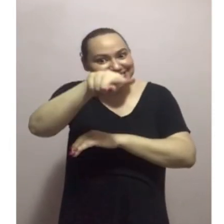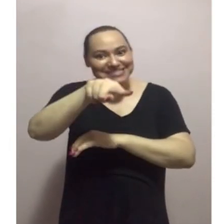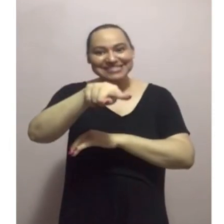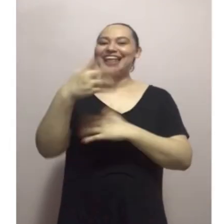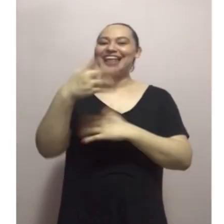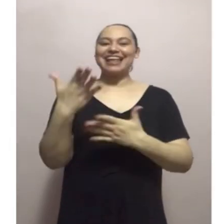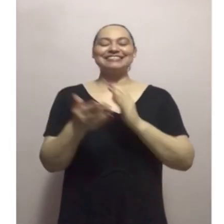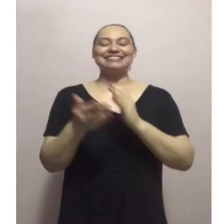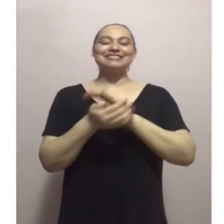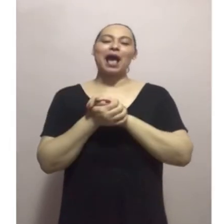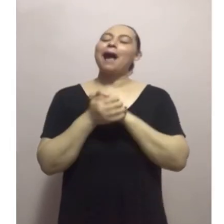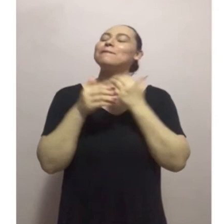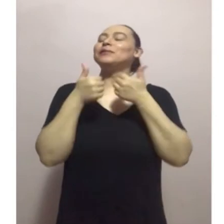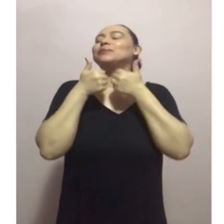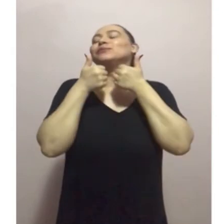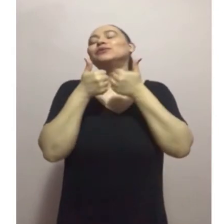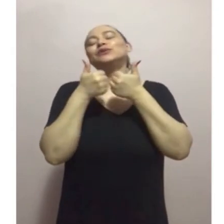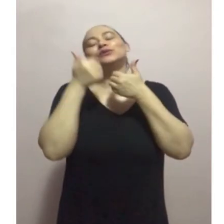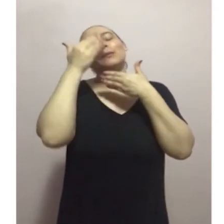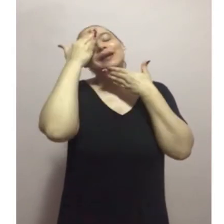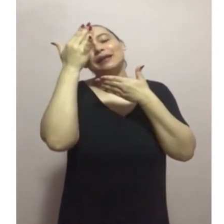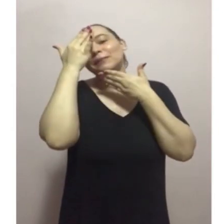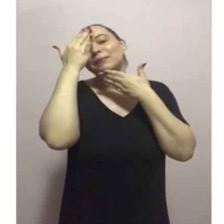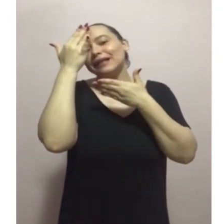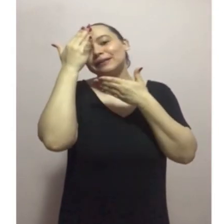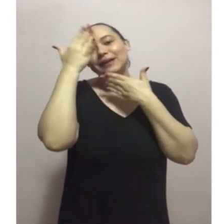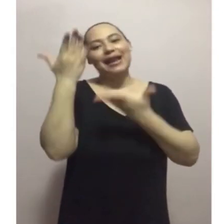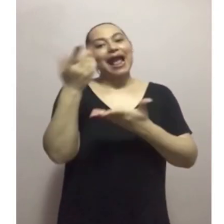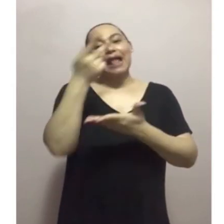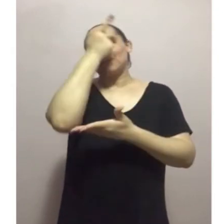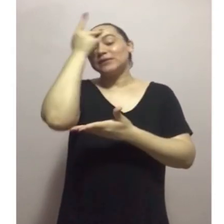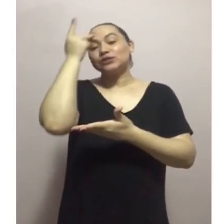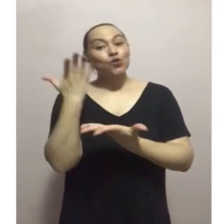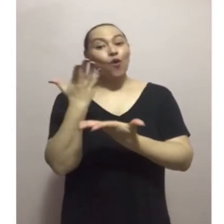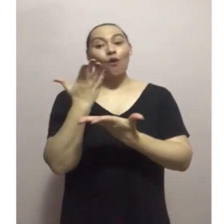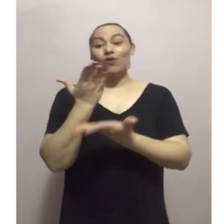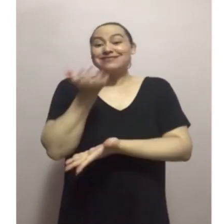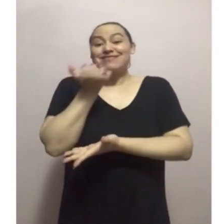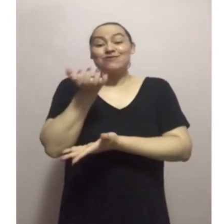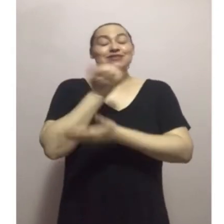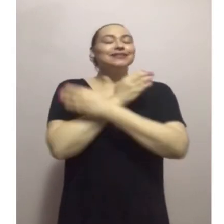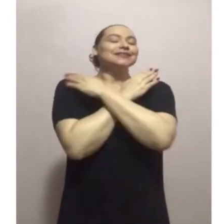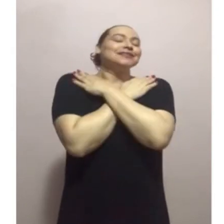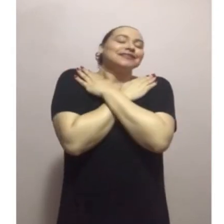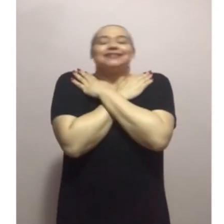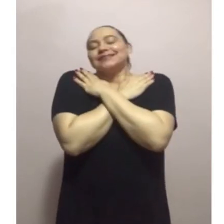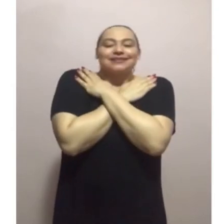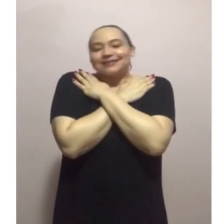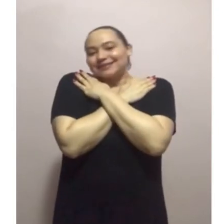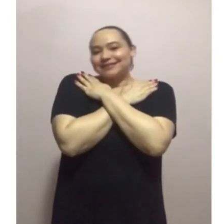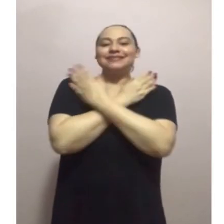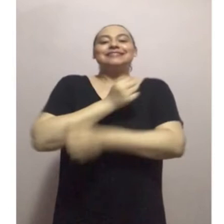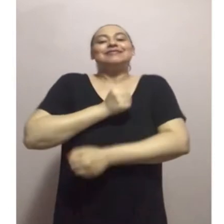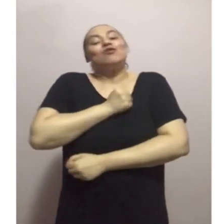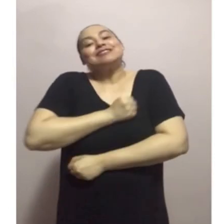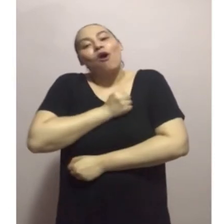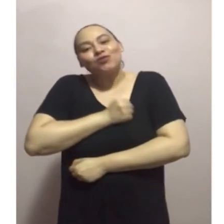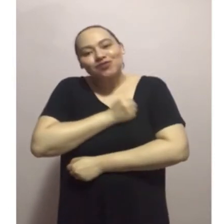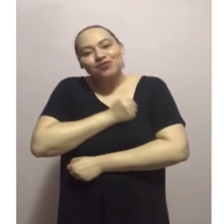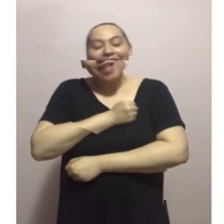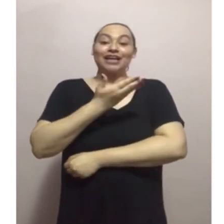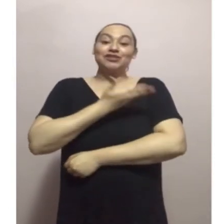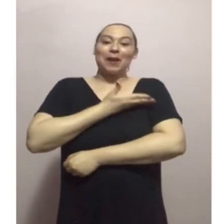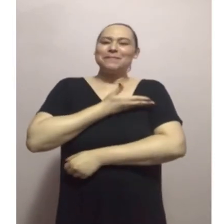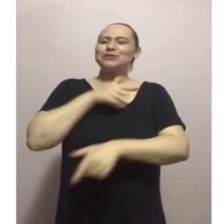Muita gente, Marcinho, muita gente aqui entrando maravilhosa que eu queria estar abraçando Que aqui bom. demais. Não